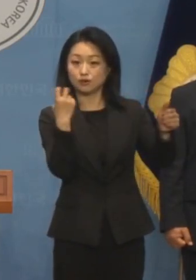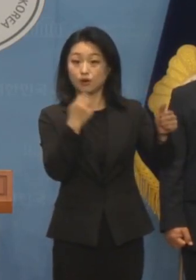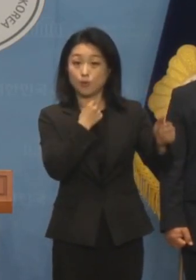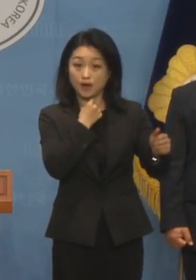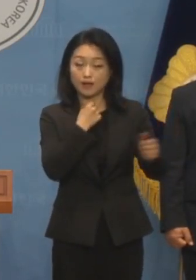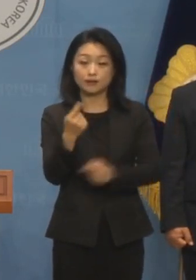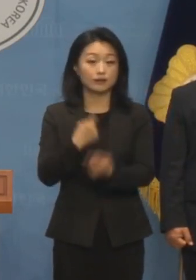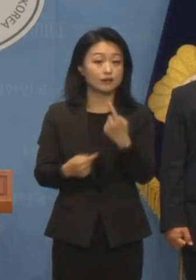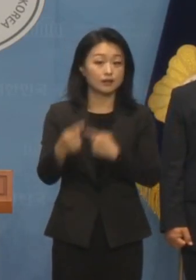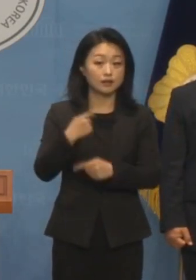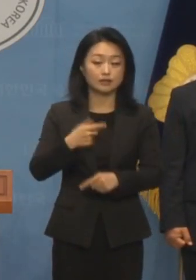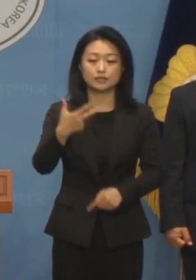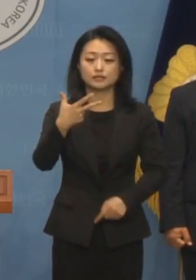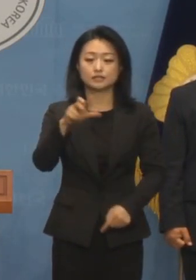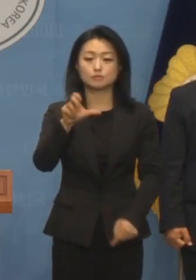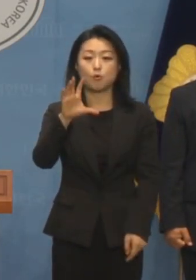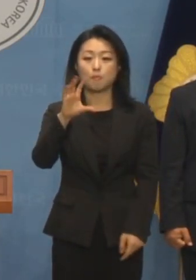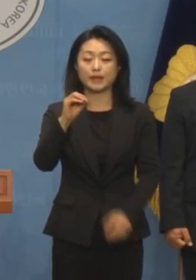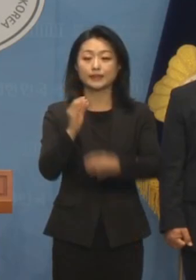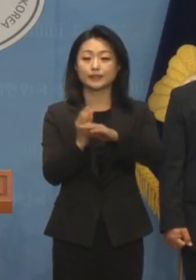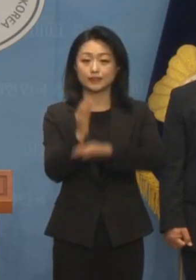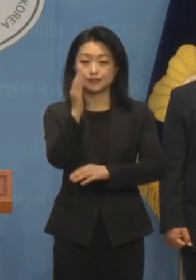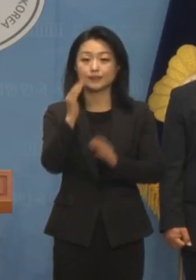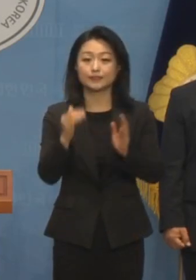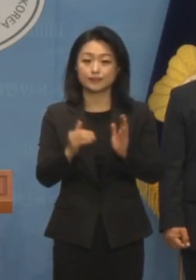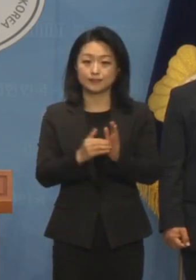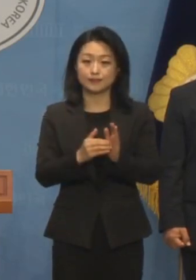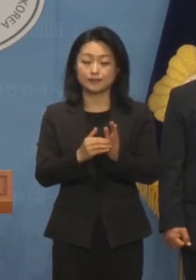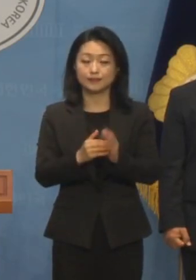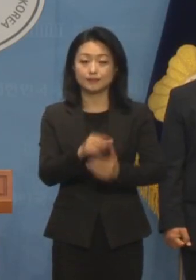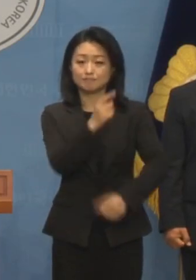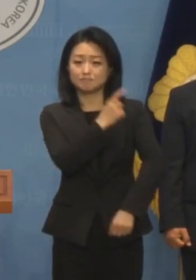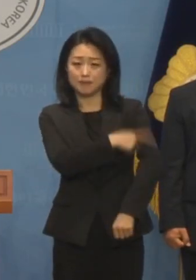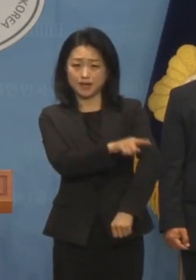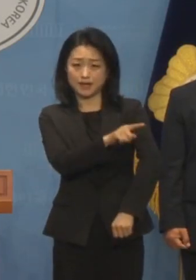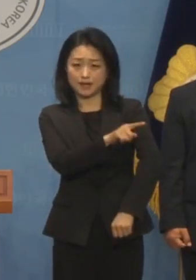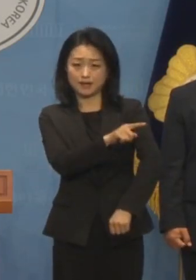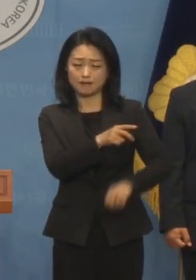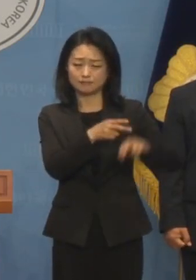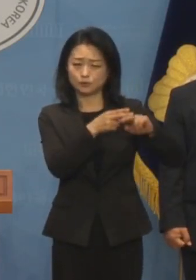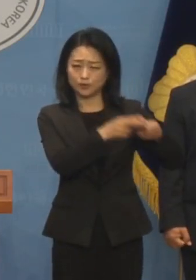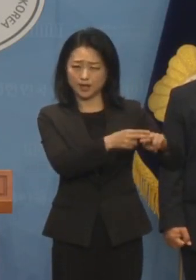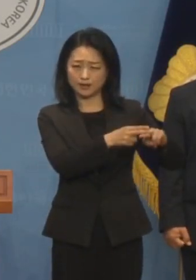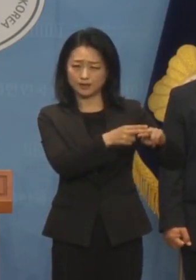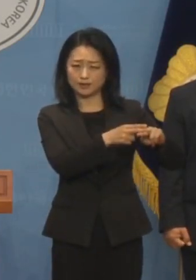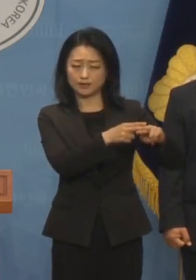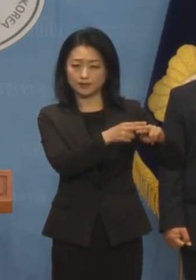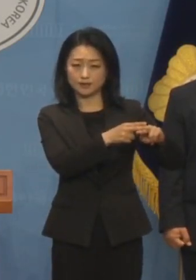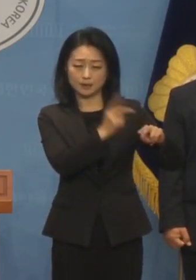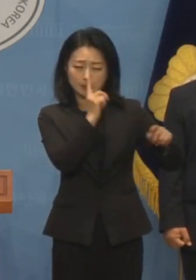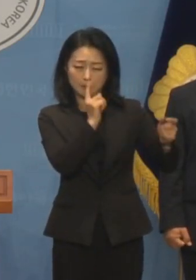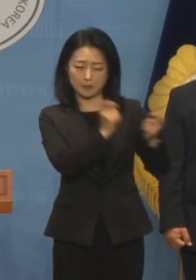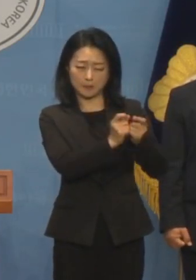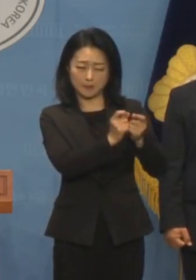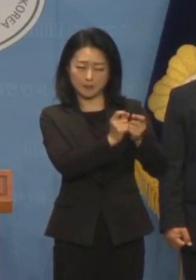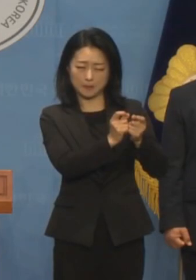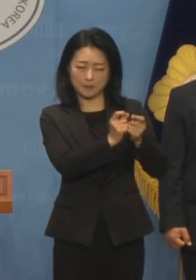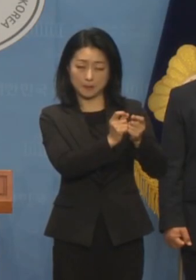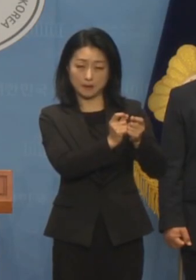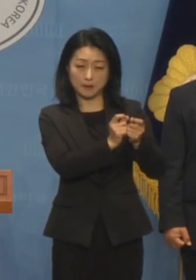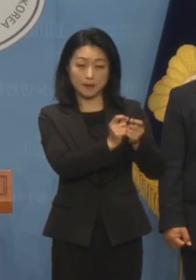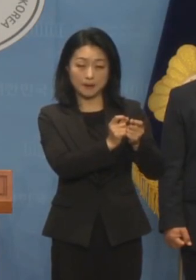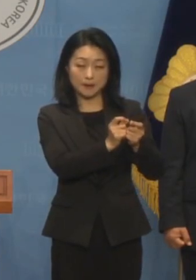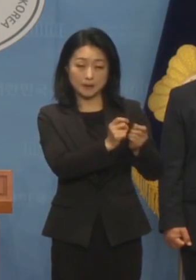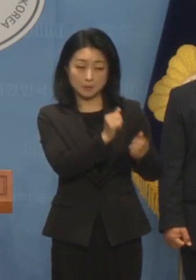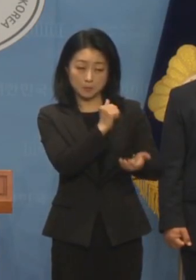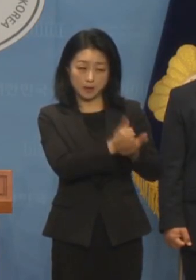수가 75만 명을 넘어섰습니다. 무능과 독단, 그리고 본인과 측근의 범죄 의혹을 은폐하기